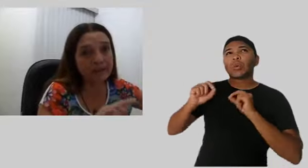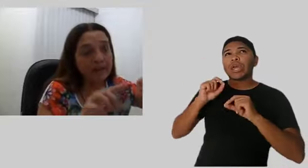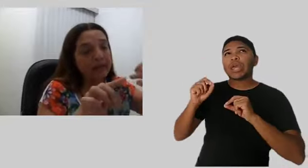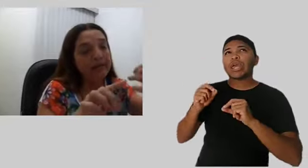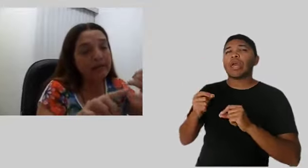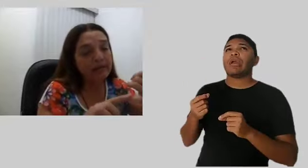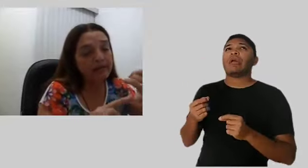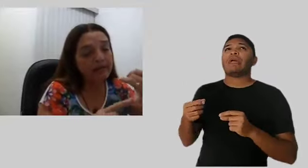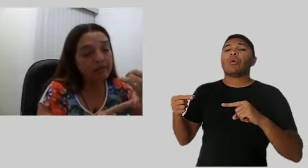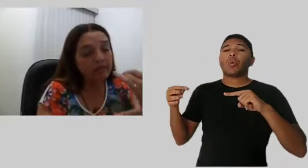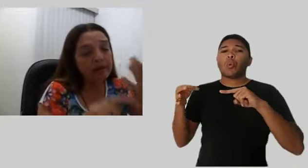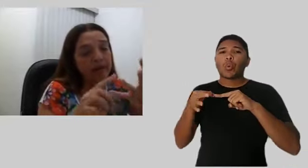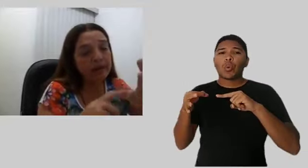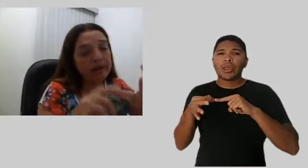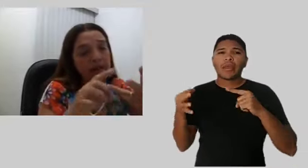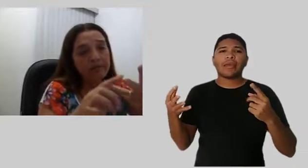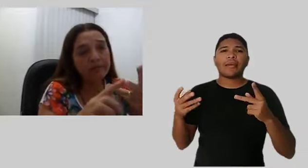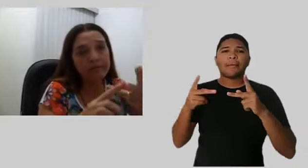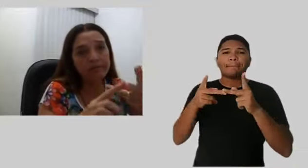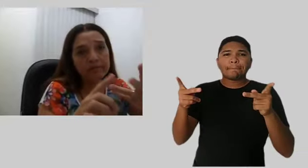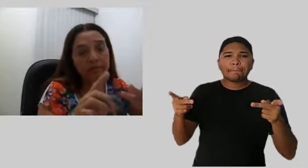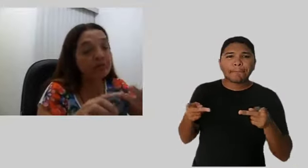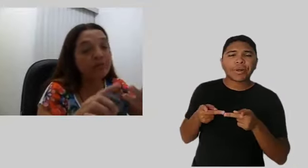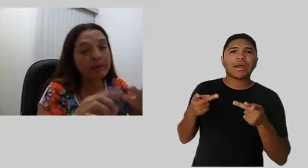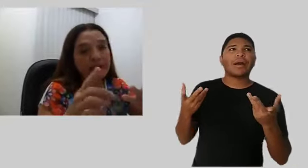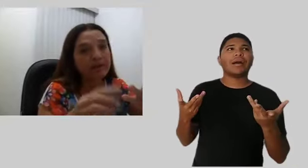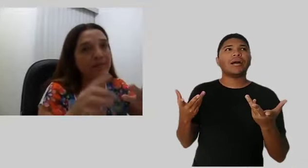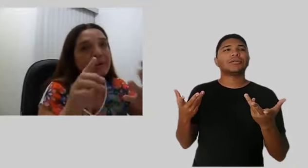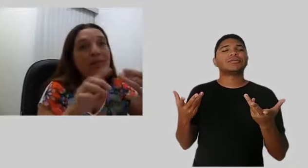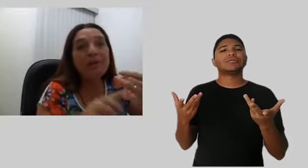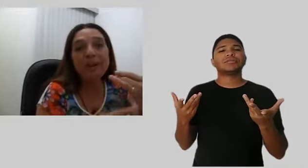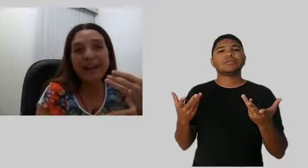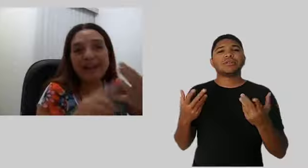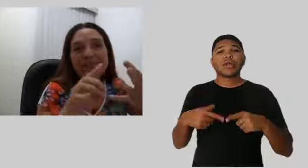sabe que vai ter colher,